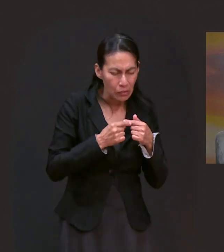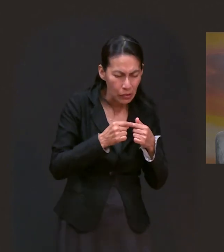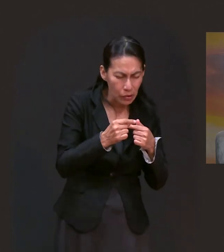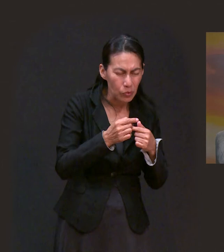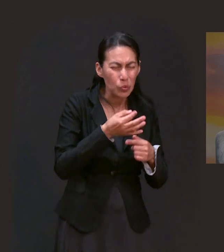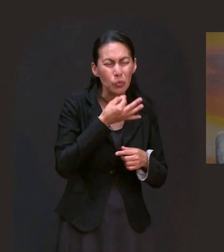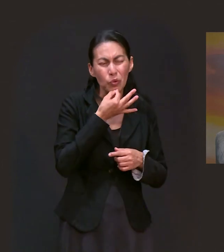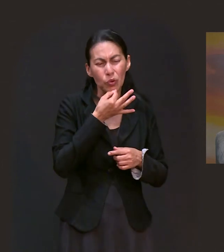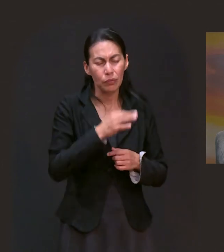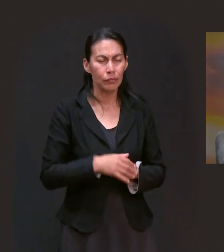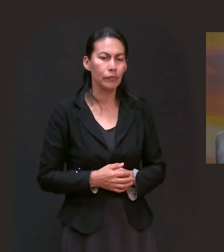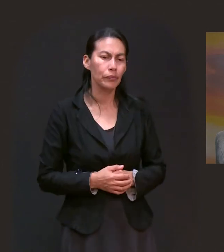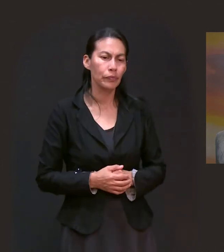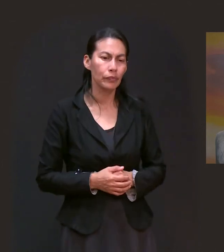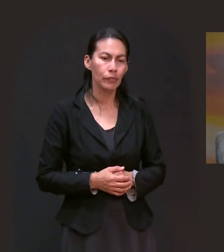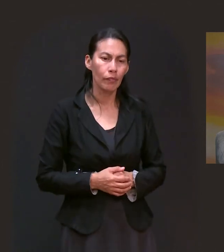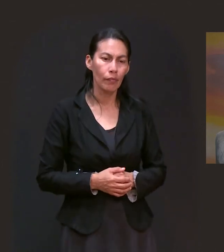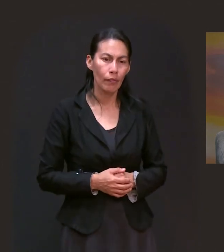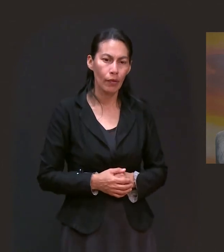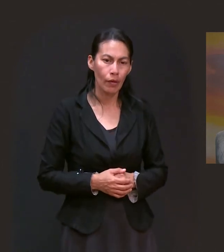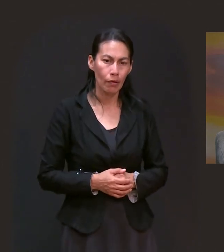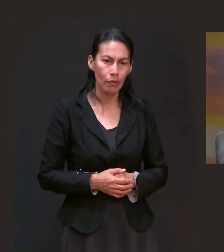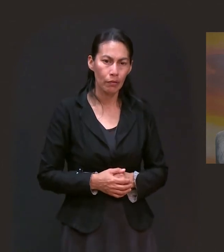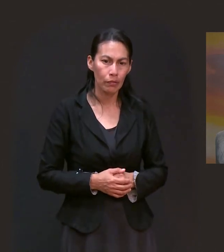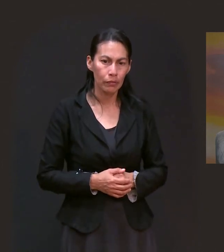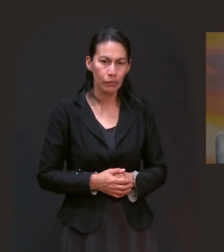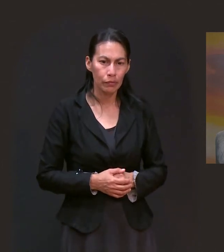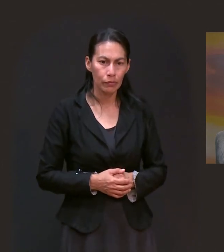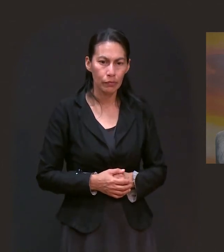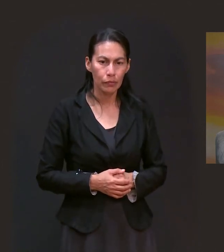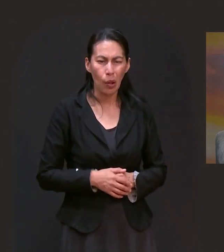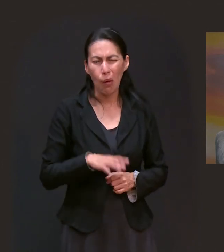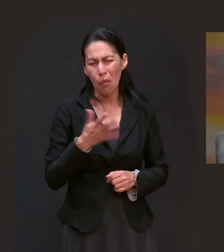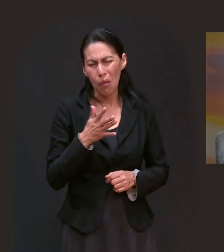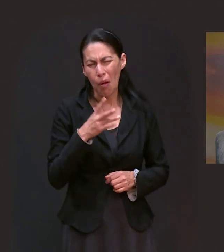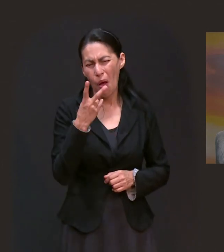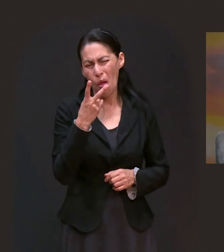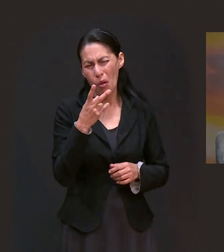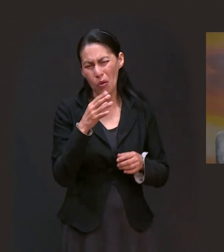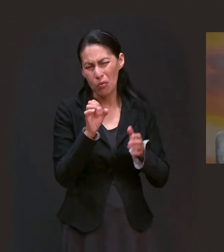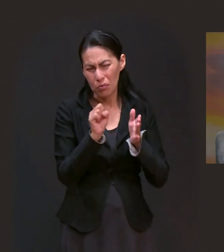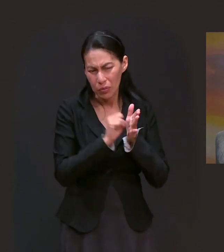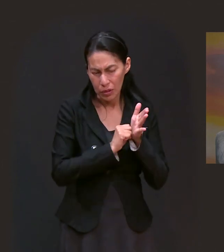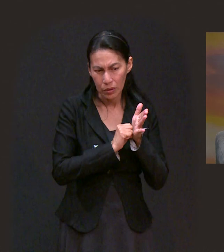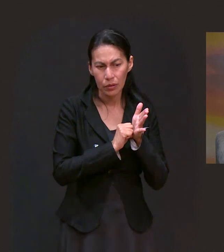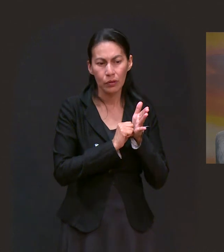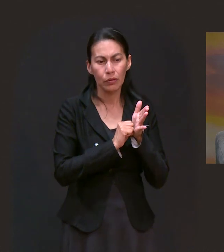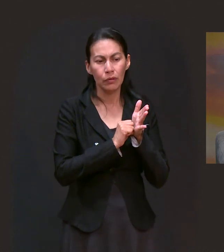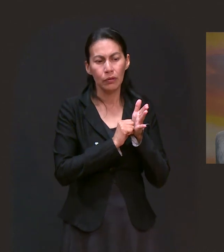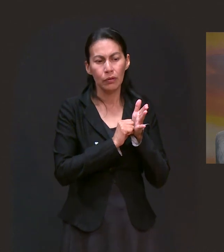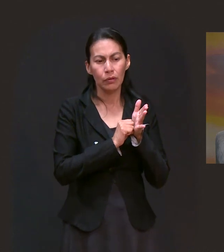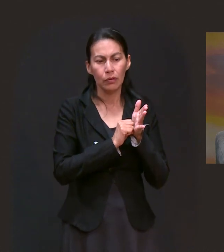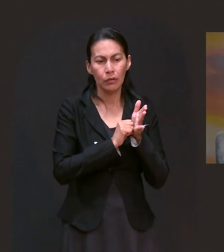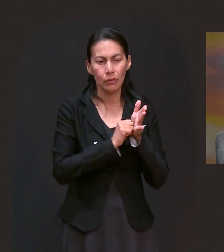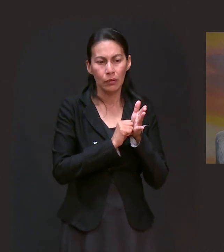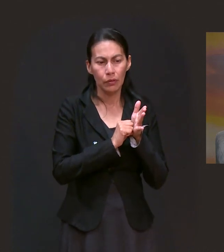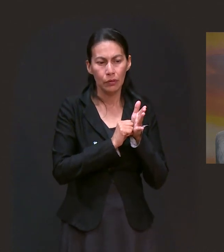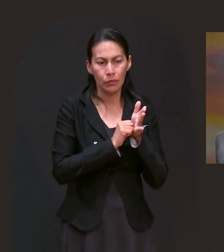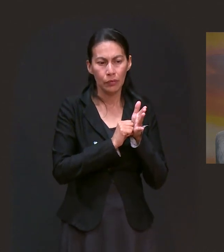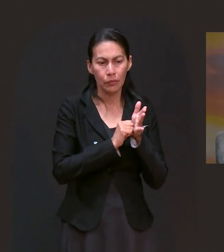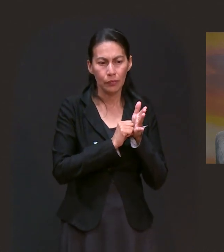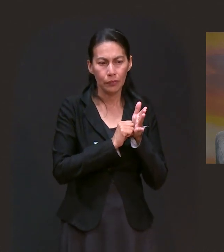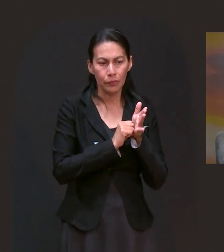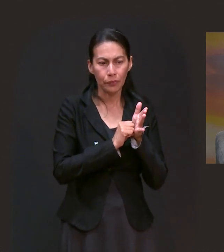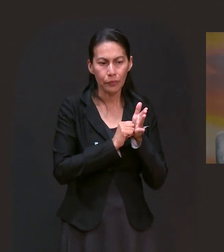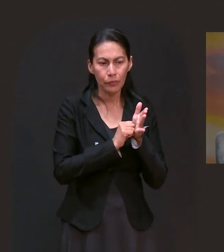poco tiempo porque eso parece largo pero poco tiempo teníamos dos meses para que se